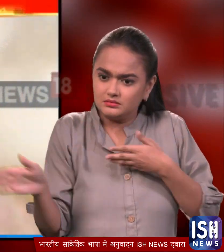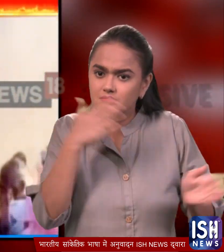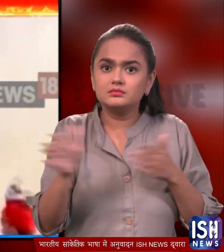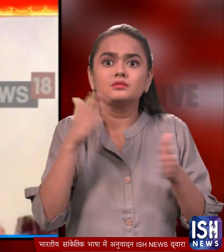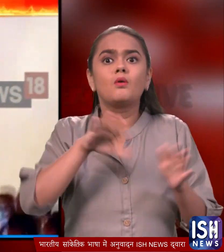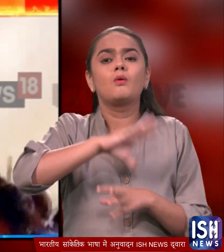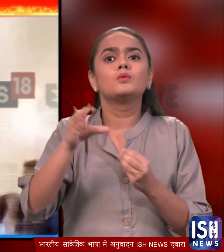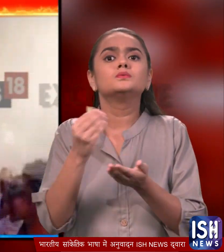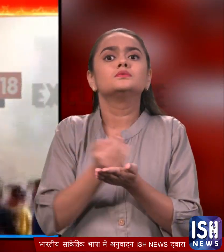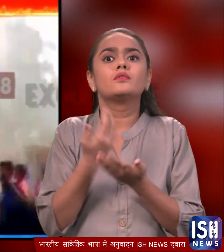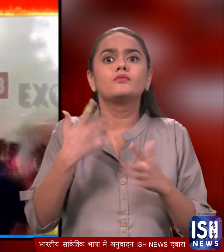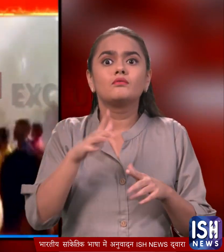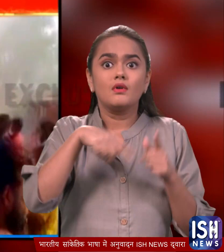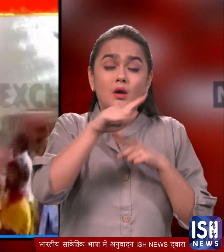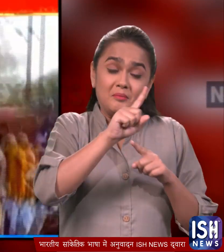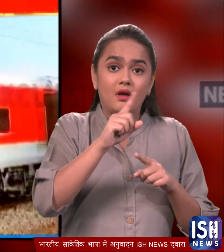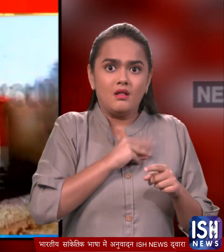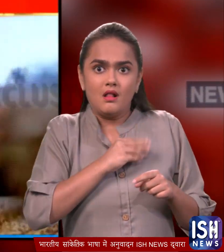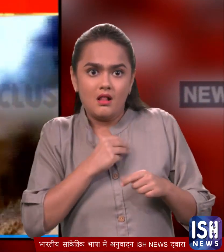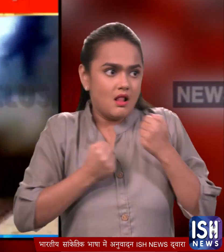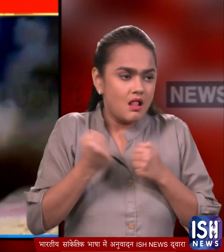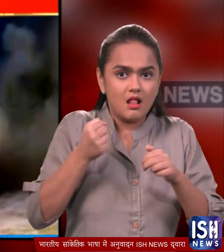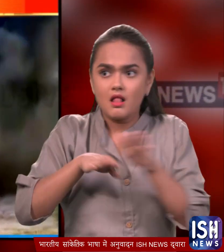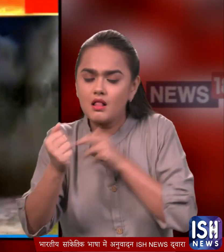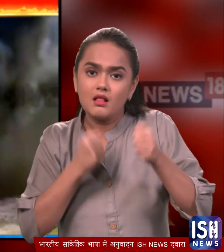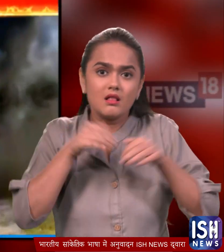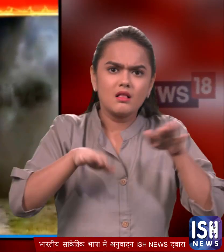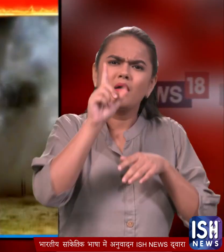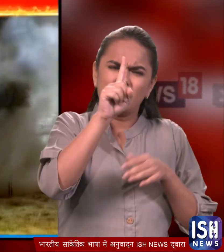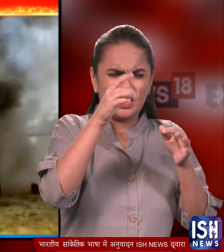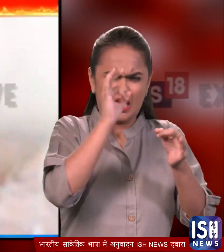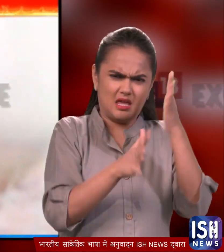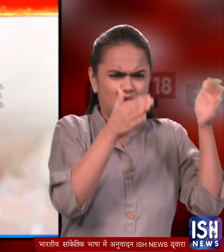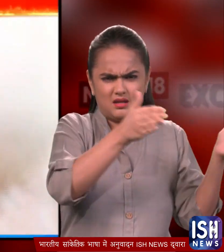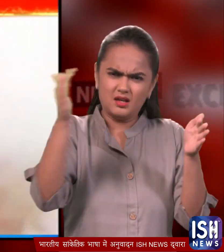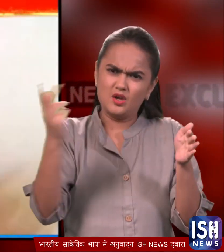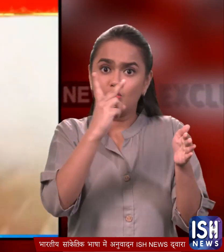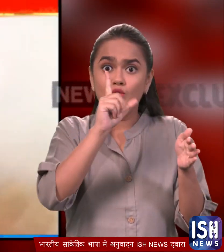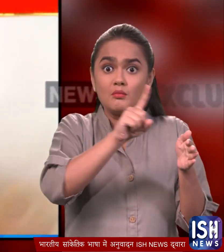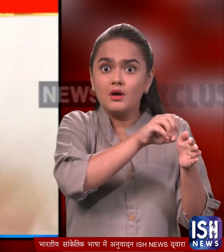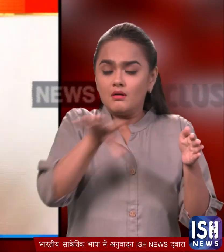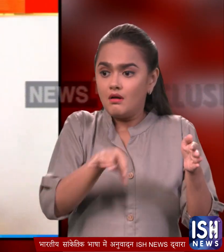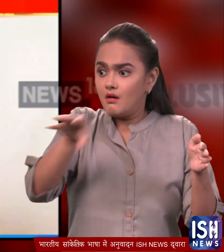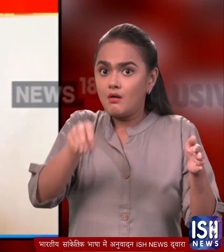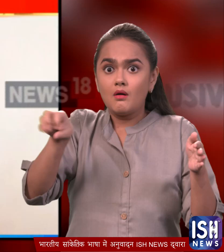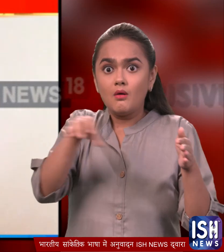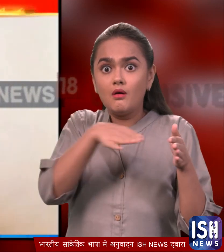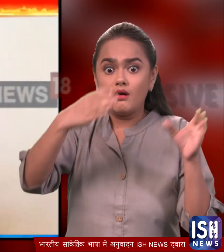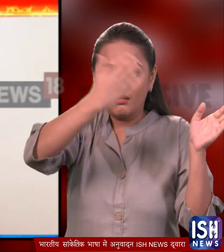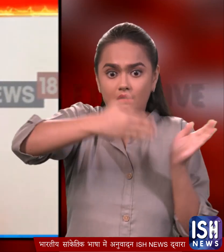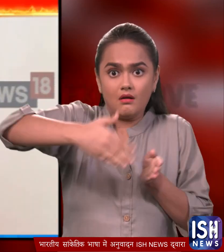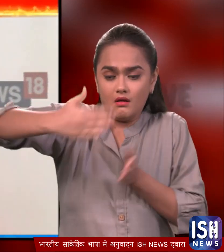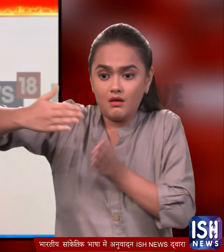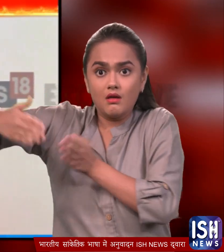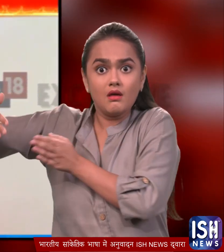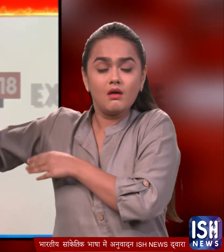लगी थी। इस दौरान वहां अफरा तफरी का माहौल बन गया। आग भले ही 2 डिब्बों में लगी, लेकिन उसका धुआं ट्रेन के कई डिब्बों तक पहुंचा। जिसकी